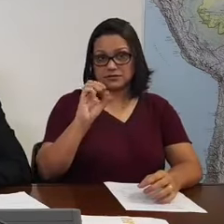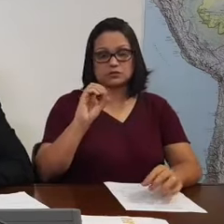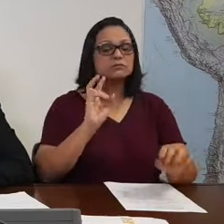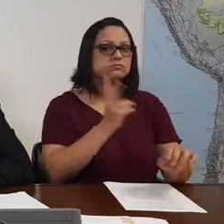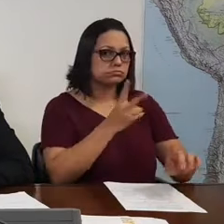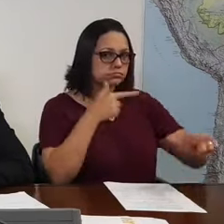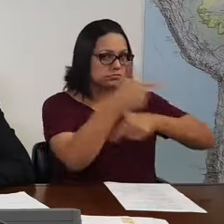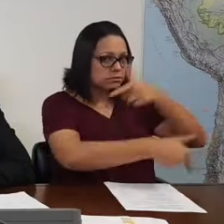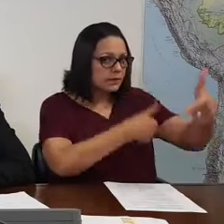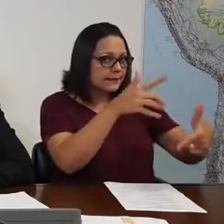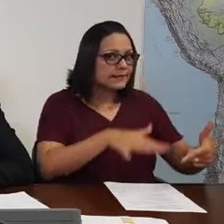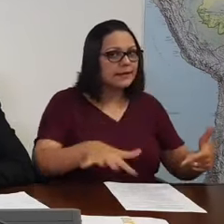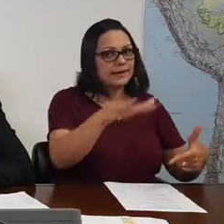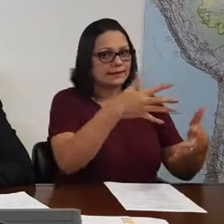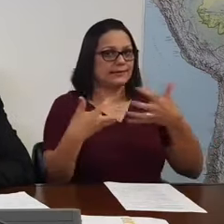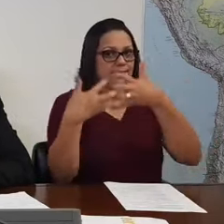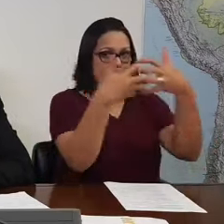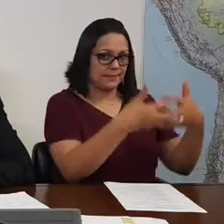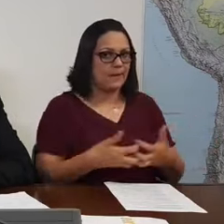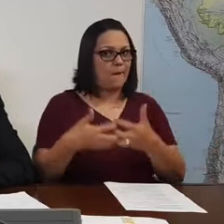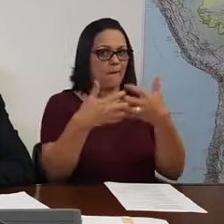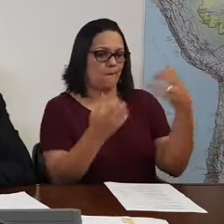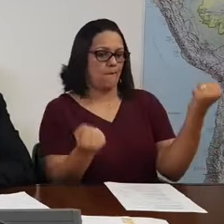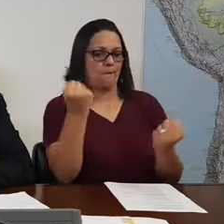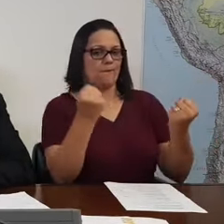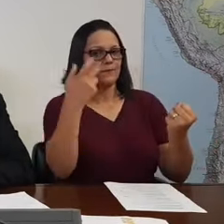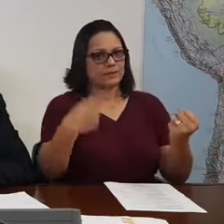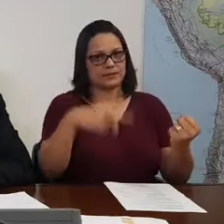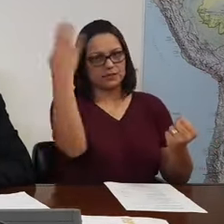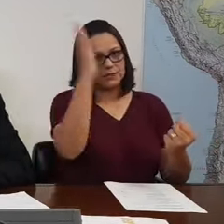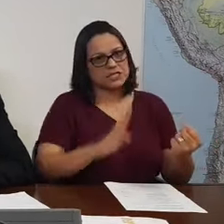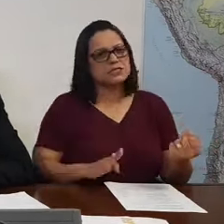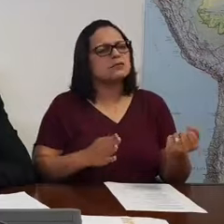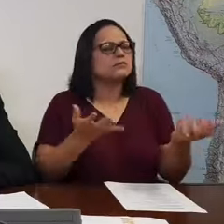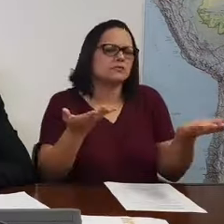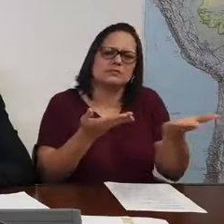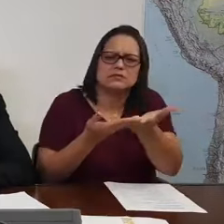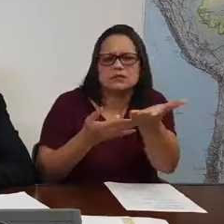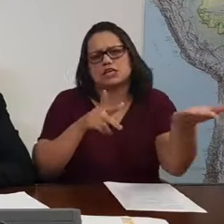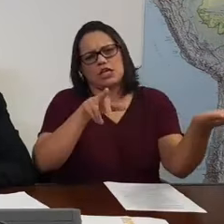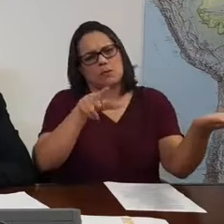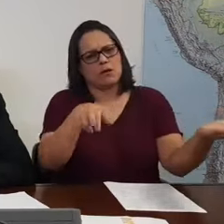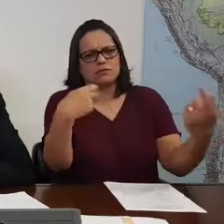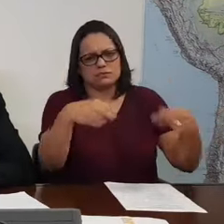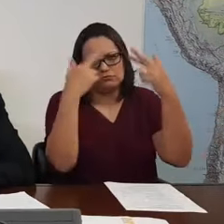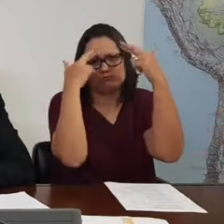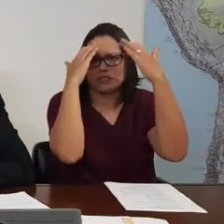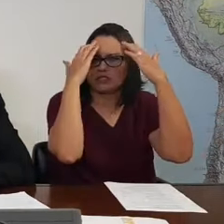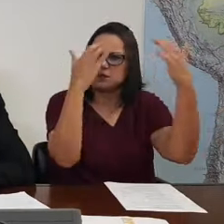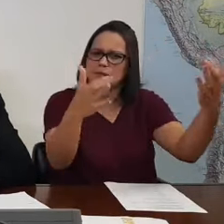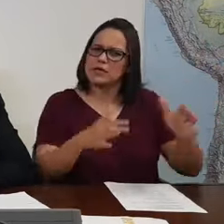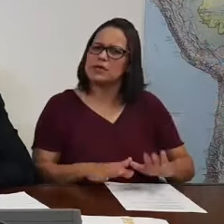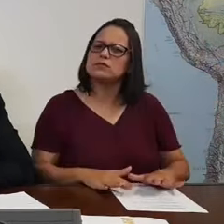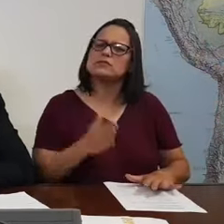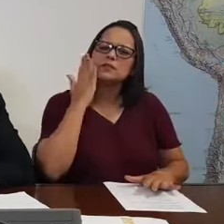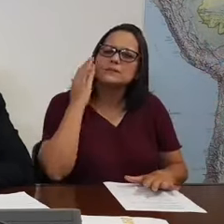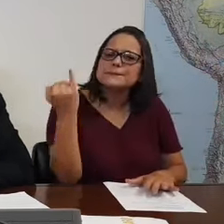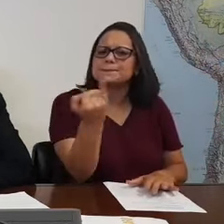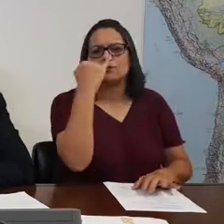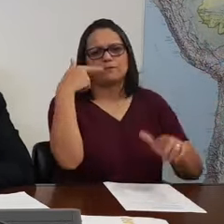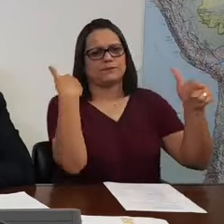trabalhando na questão dos caminhoneiros no Brasil, nós irmãos, que merece respeito, consideração, sabemos da